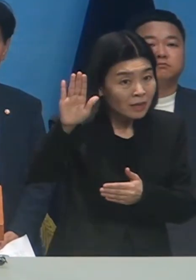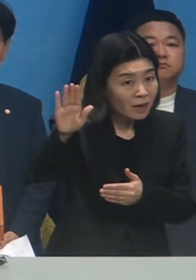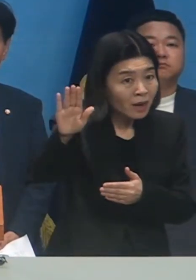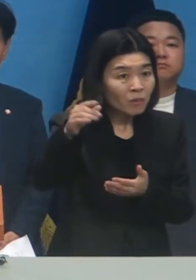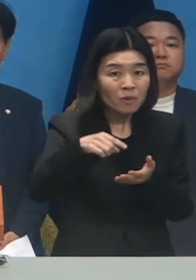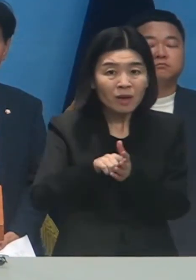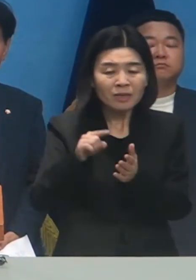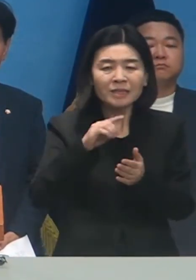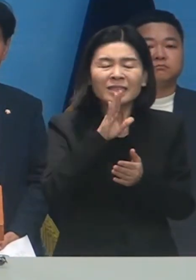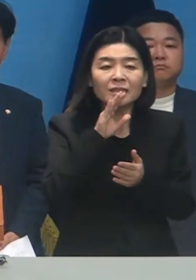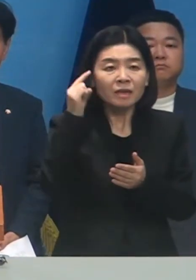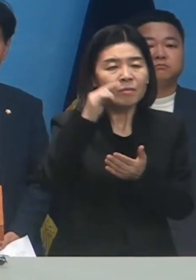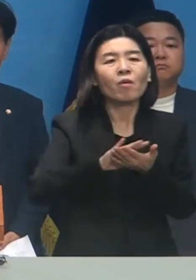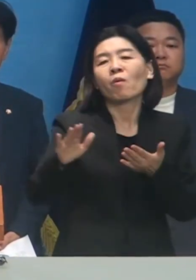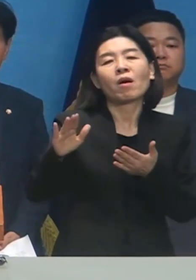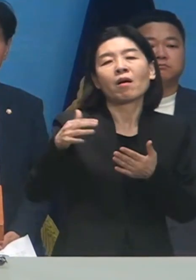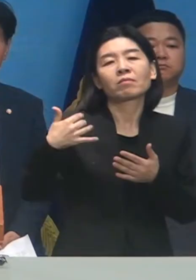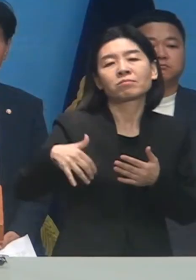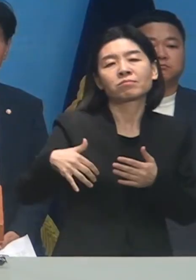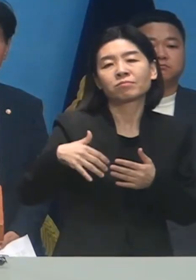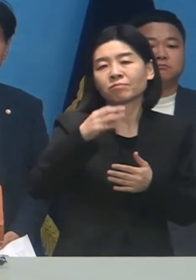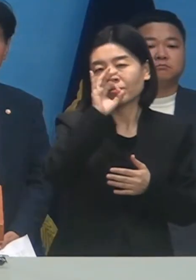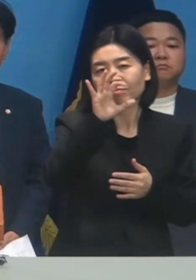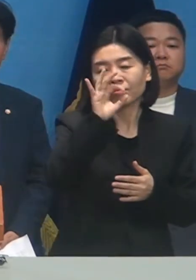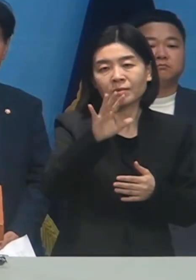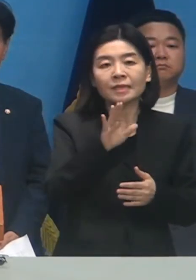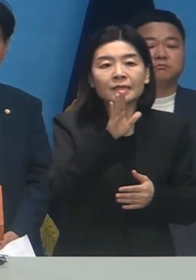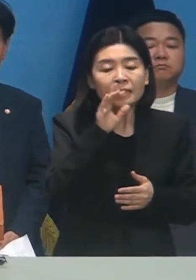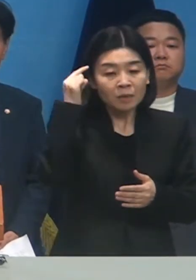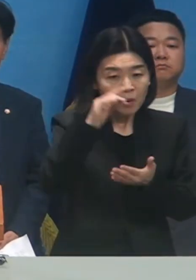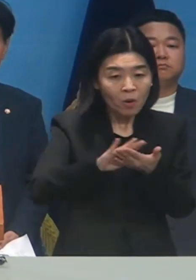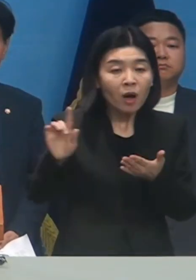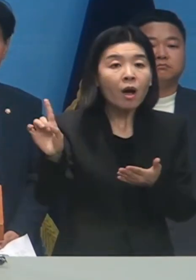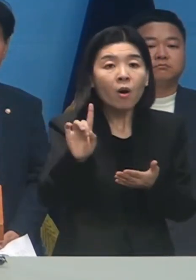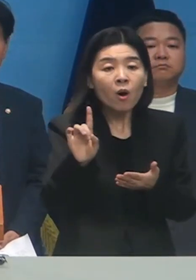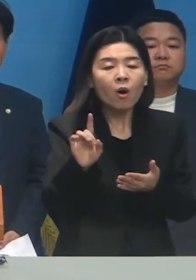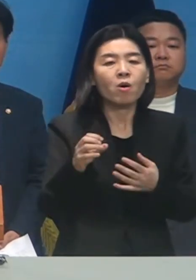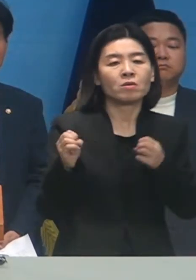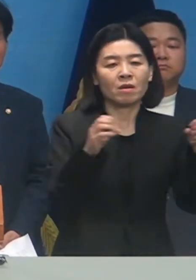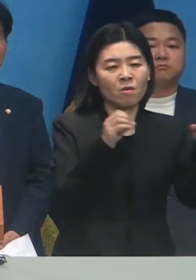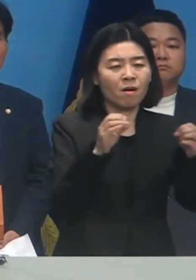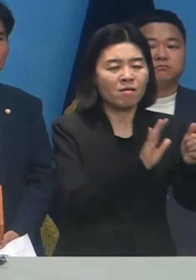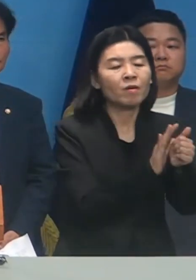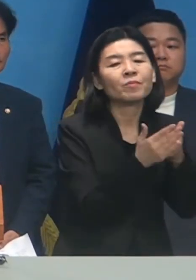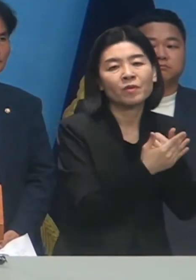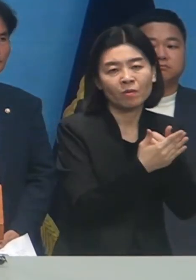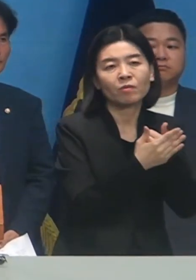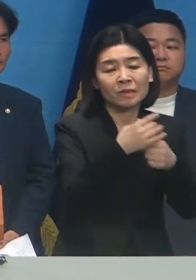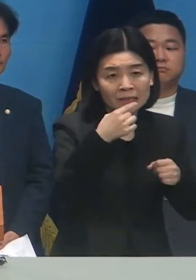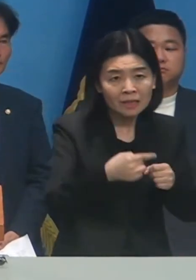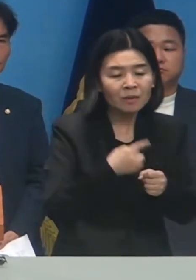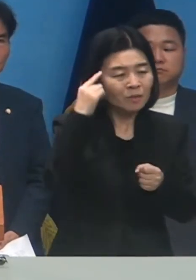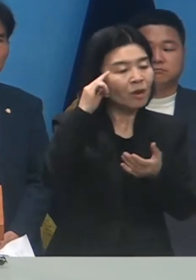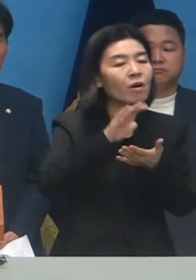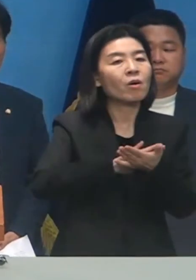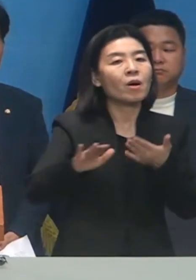진정한 평화를 만들지 못합니다. 진정한 평화는 대화와 협력을 통해서만 이룰 수 있기